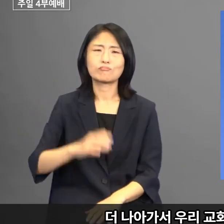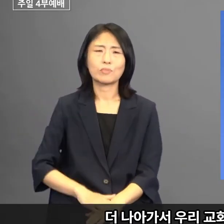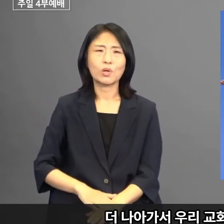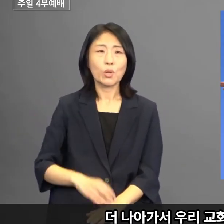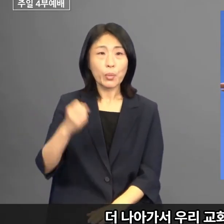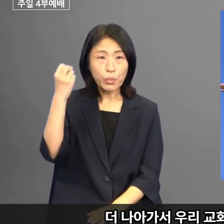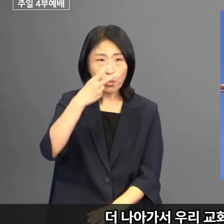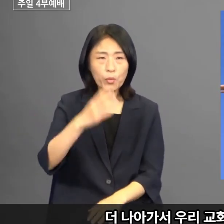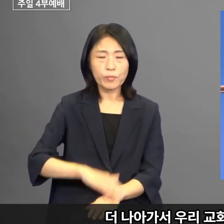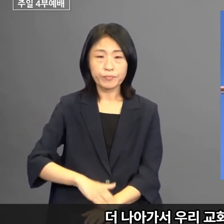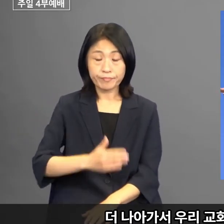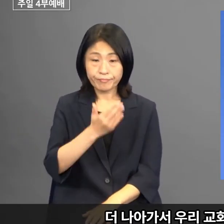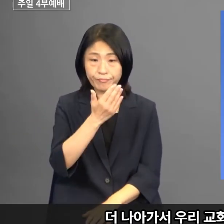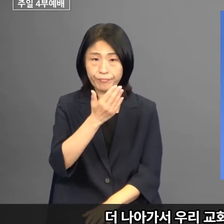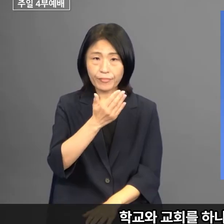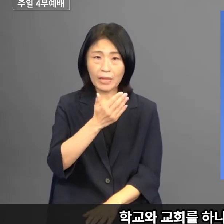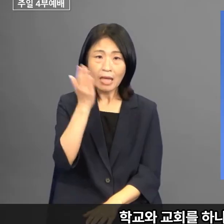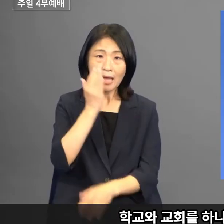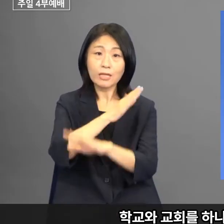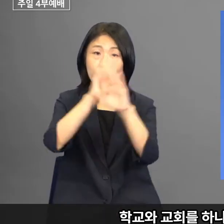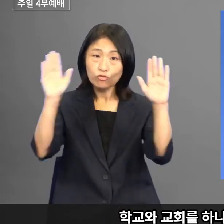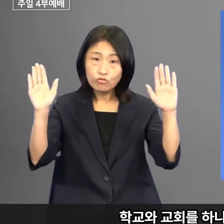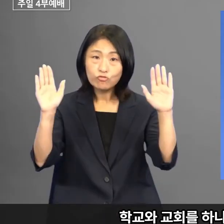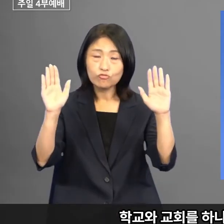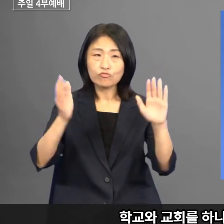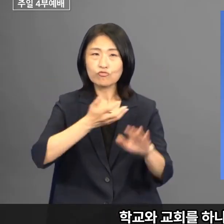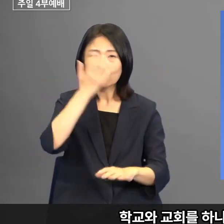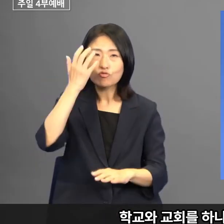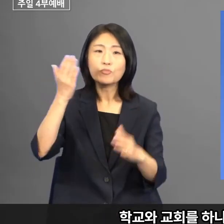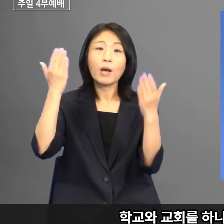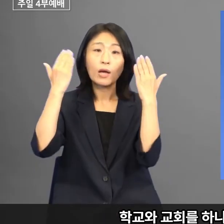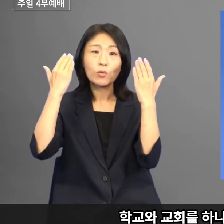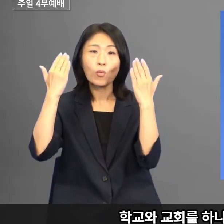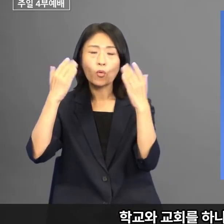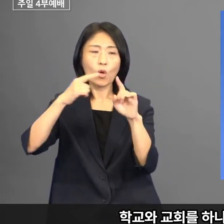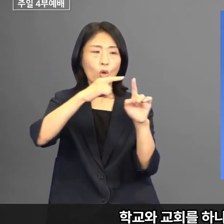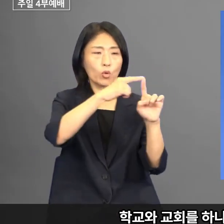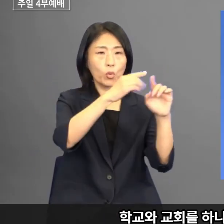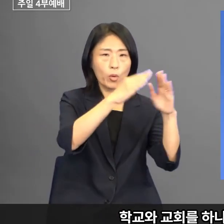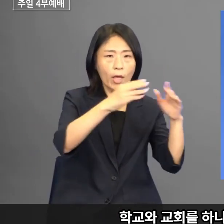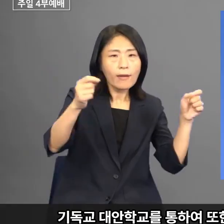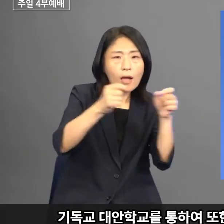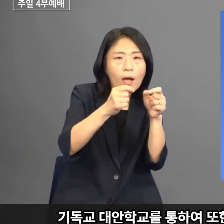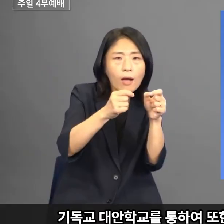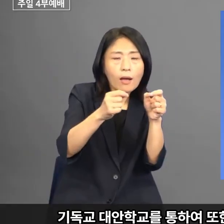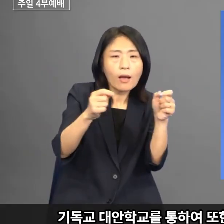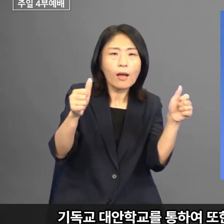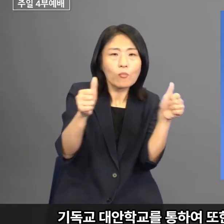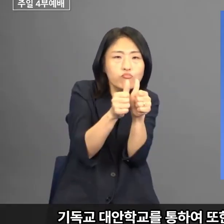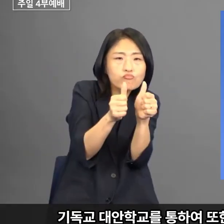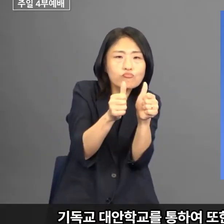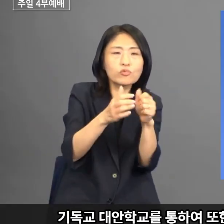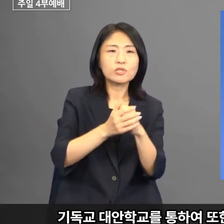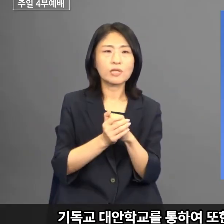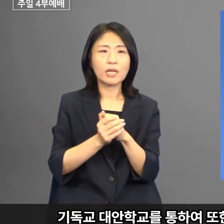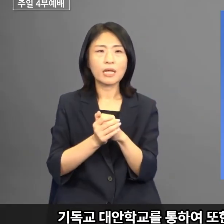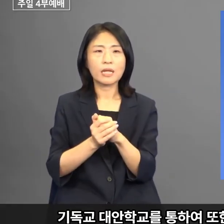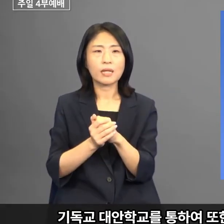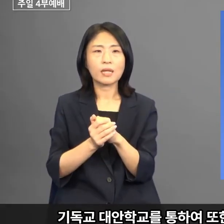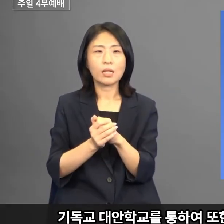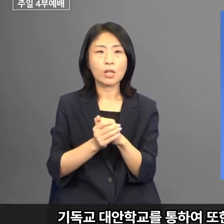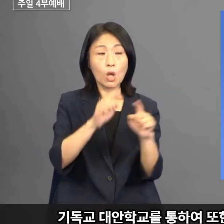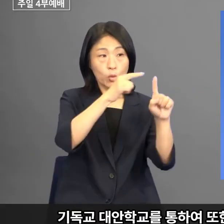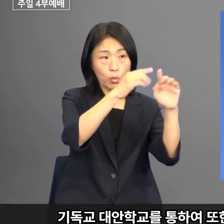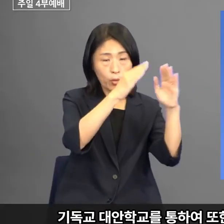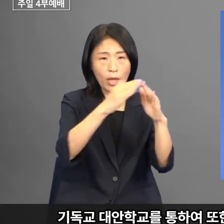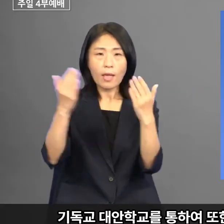우리 교회에 하늘꿈학교가 있어요. 학교와 교회를 하나님께 붙여주셨어요. 기독교 대안학교를 통하여 또는 교회를